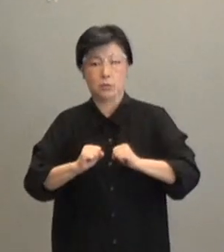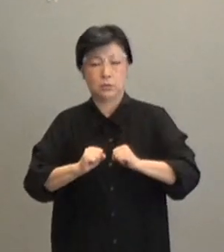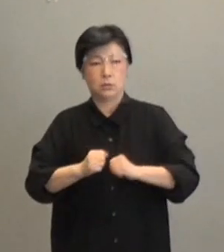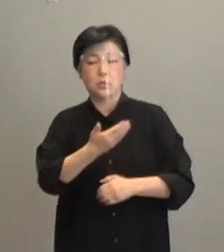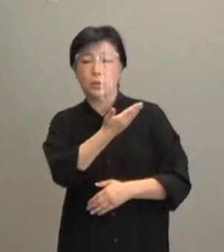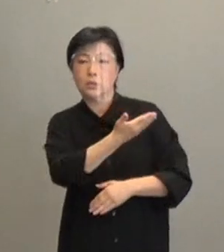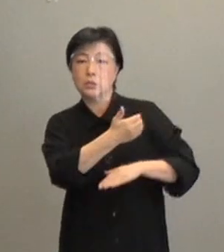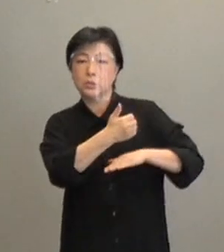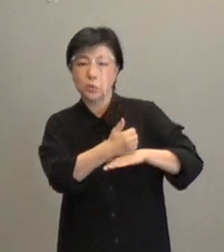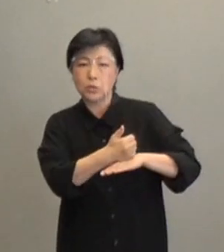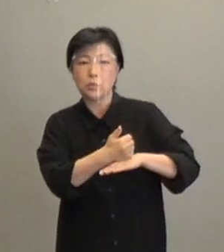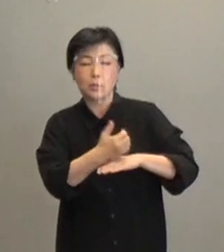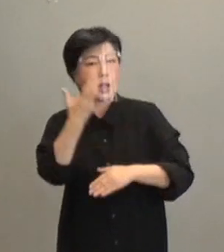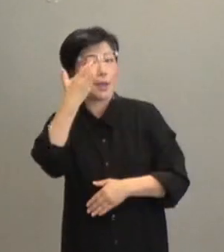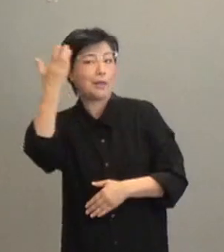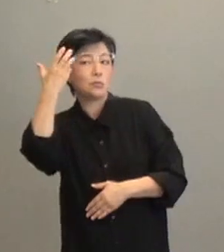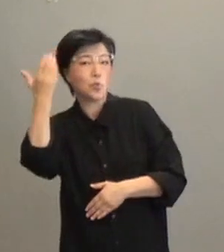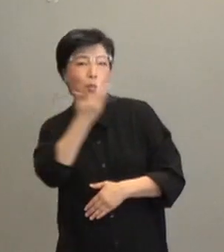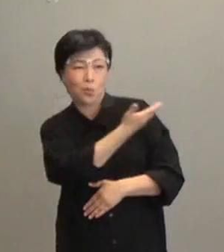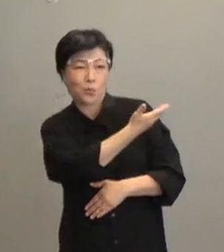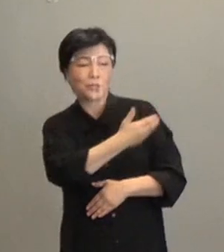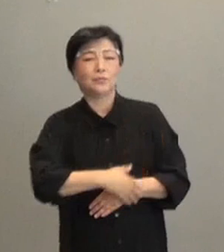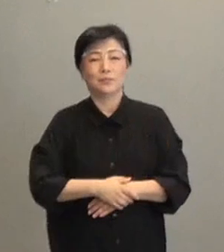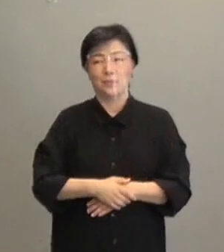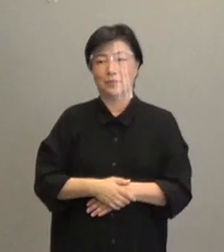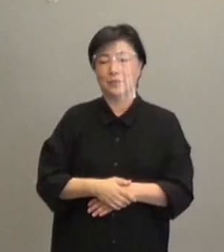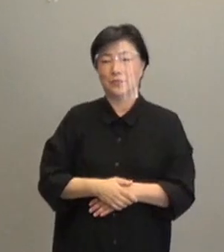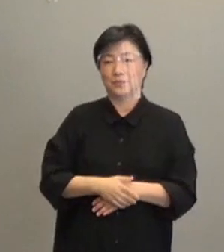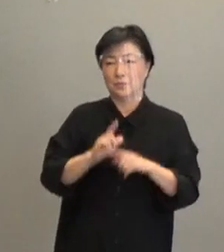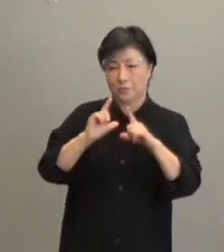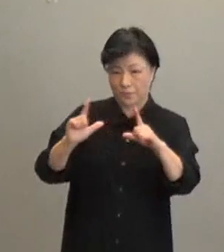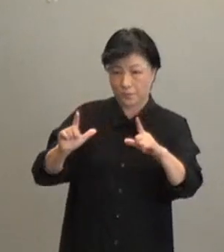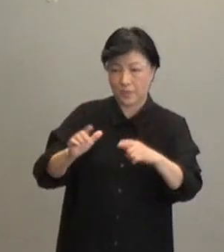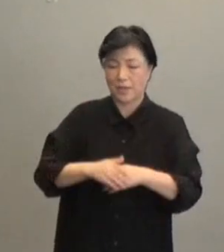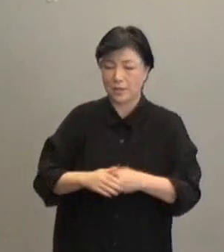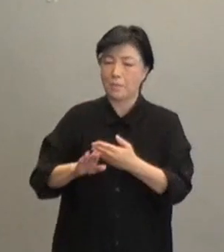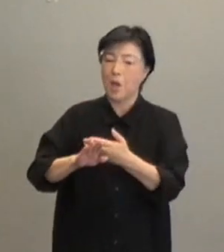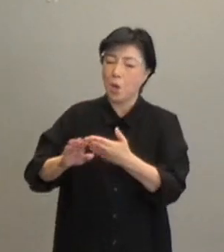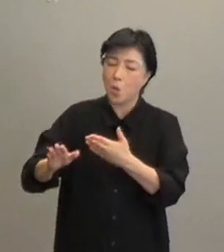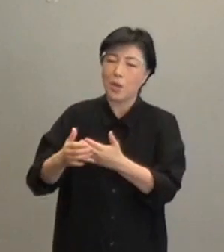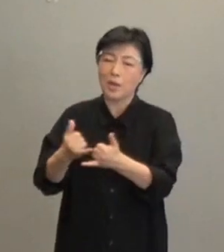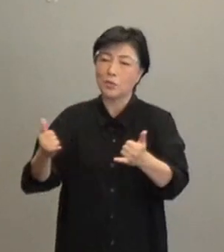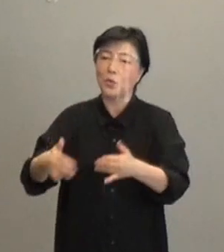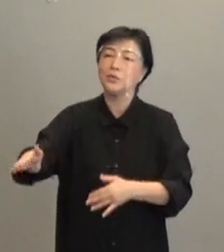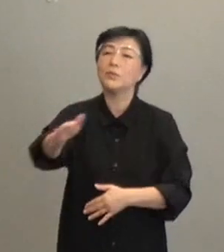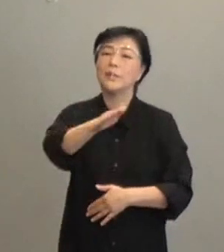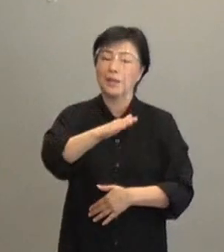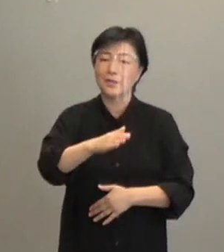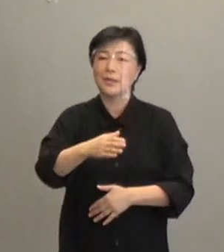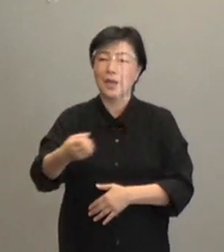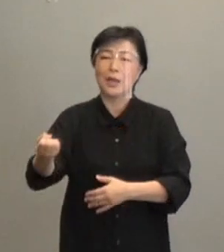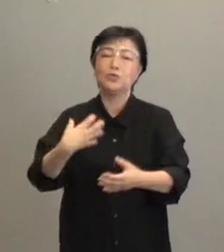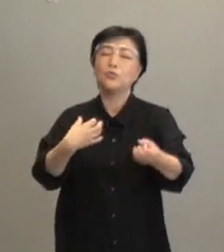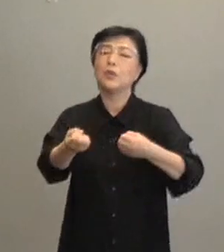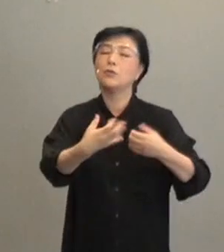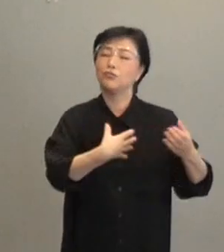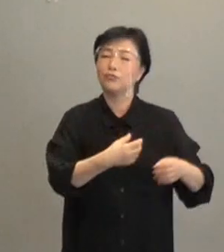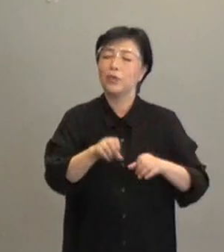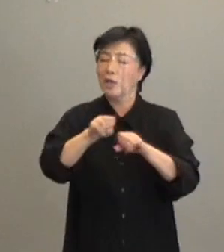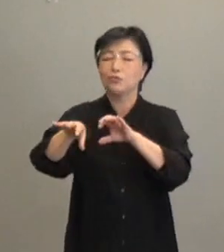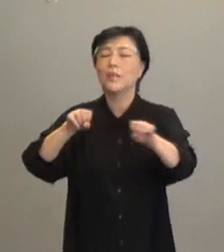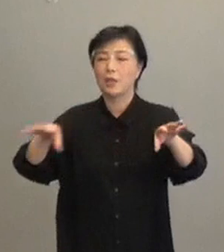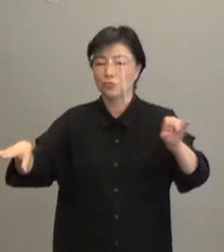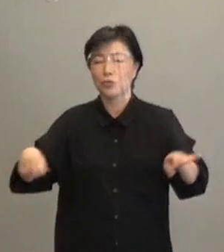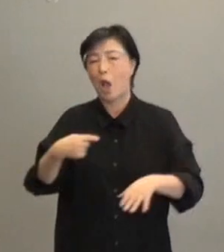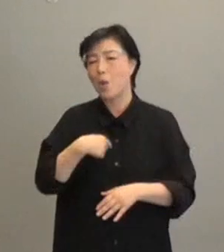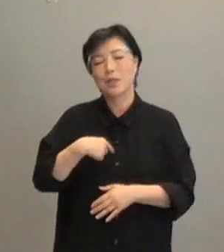ような動きでどのような感想をお持ちになりますか？ これは他の方々がおっしゃることですから、私としては